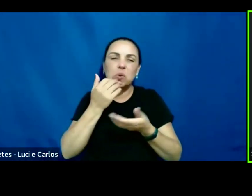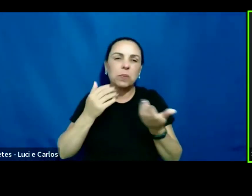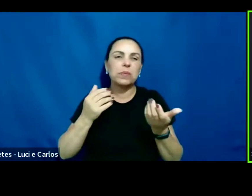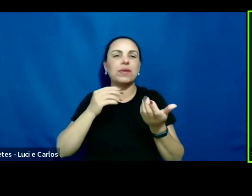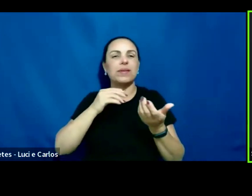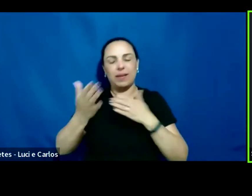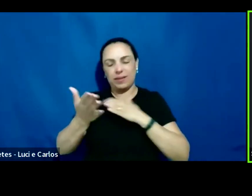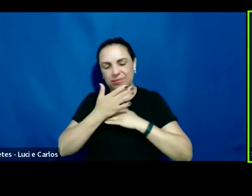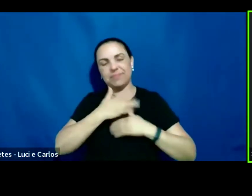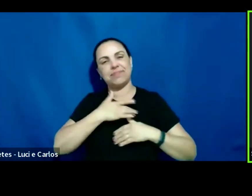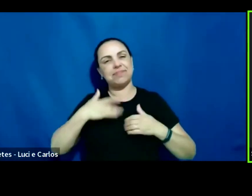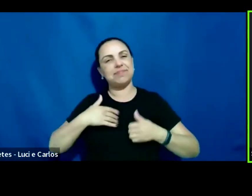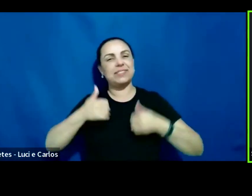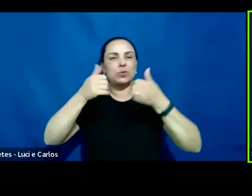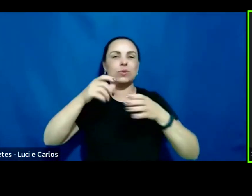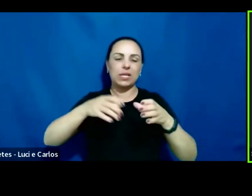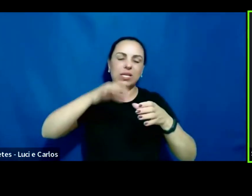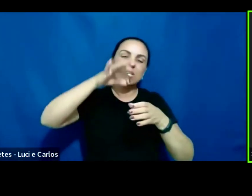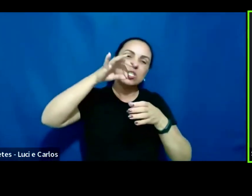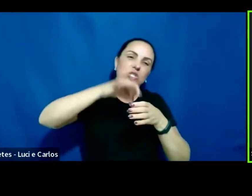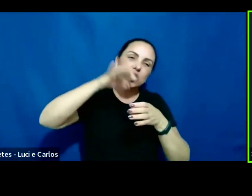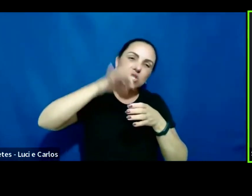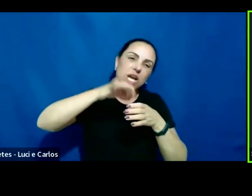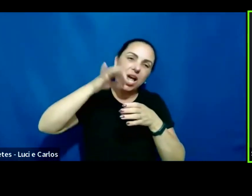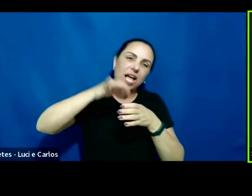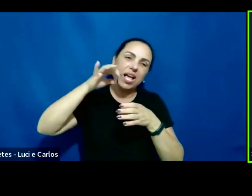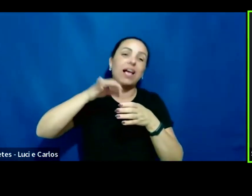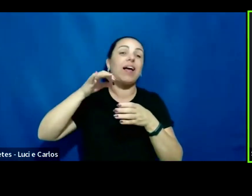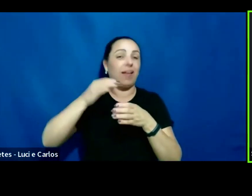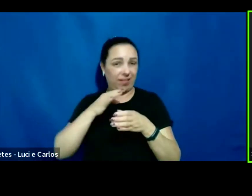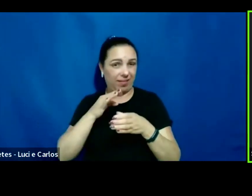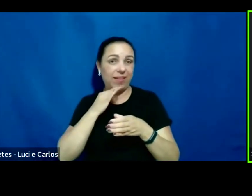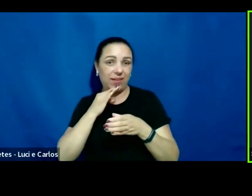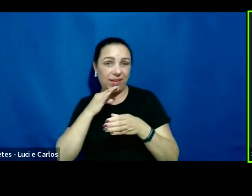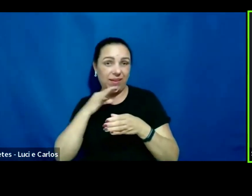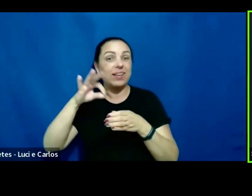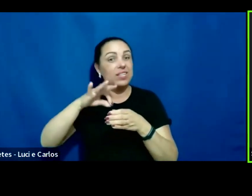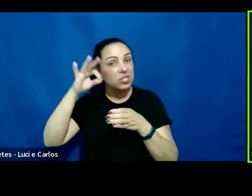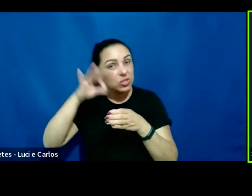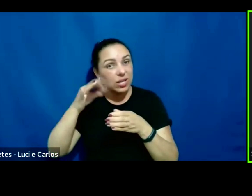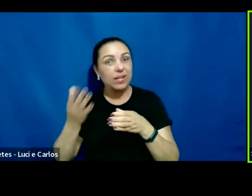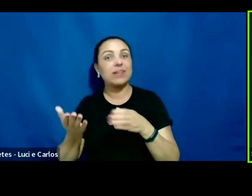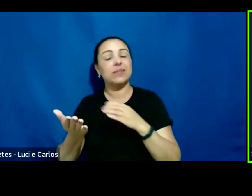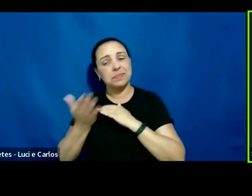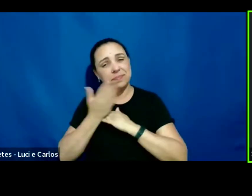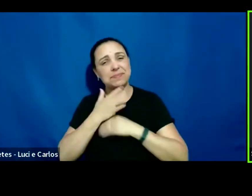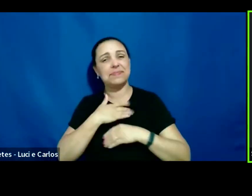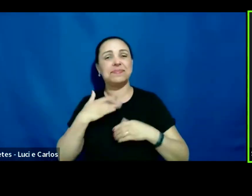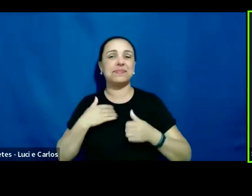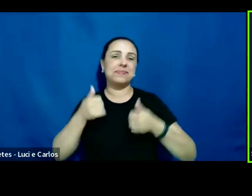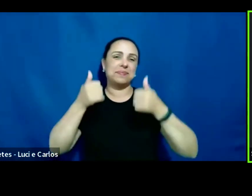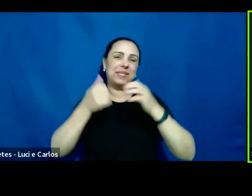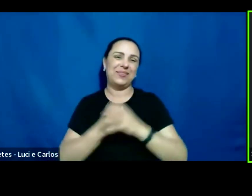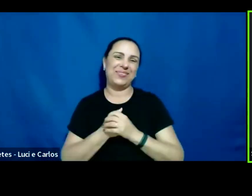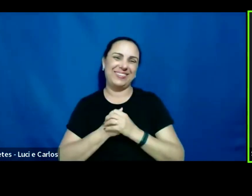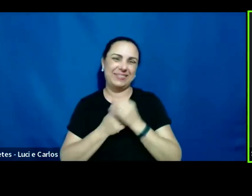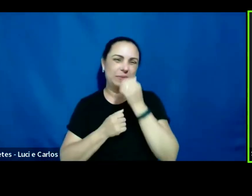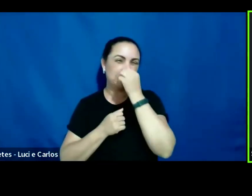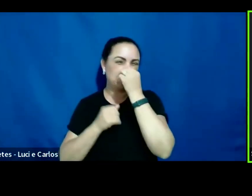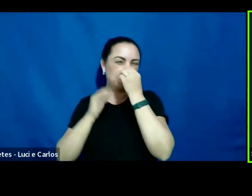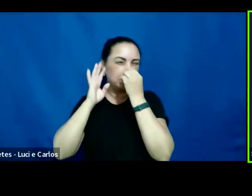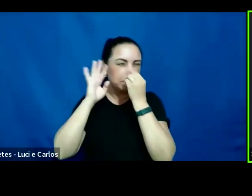tudo que você vê na internet, tá bom? Isso é um fato. Né? Não existe milagre, ok? Mas é tudo um conjunto.